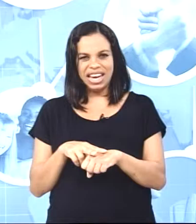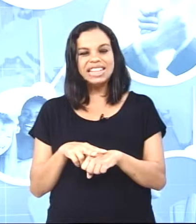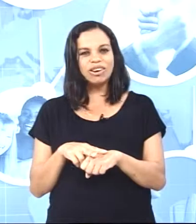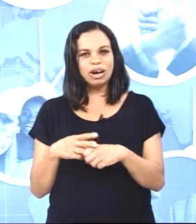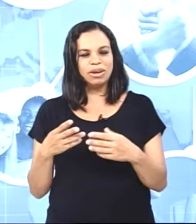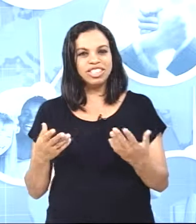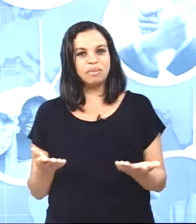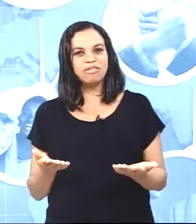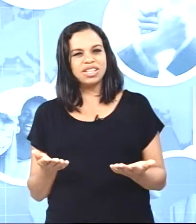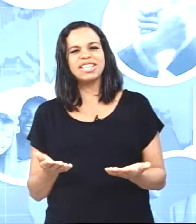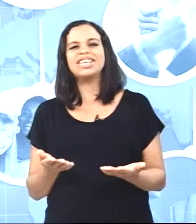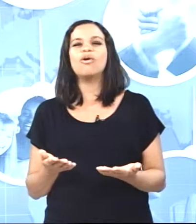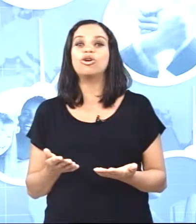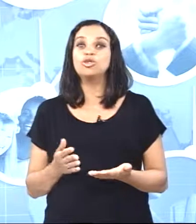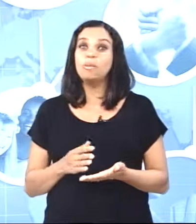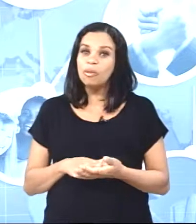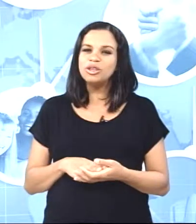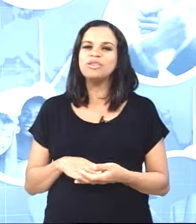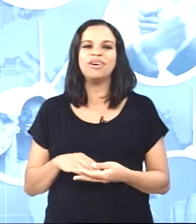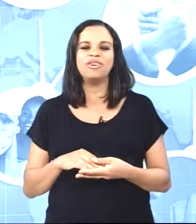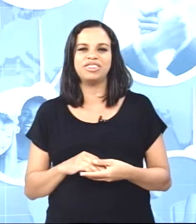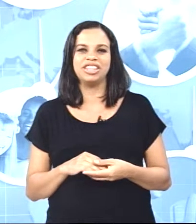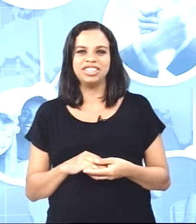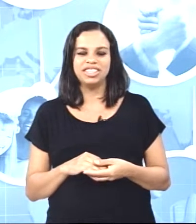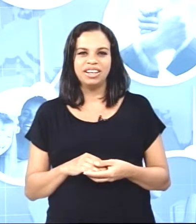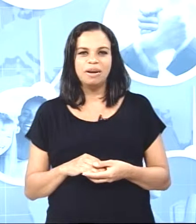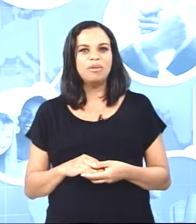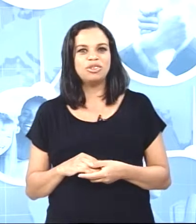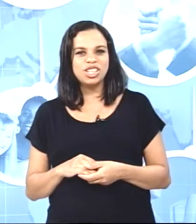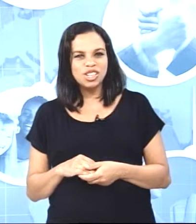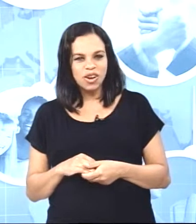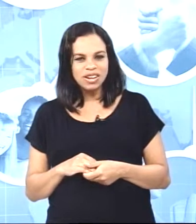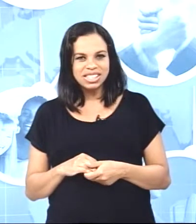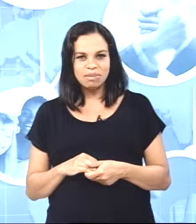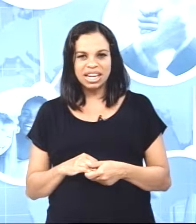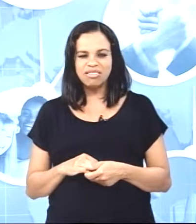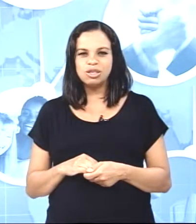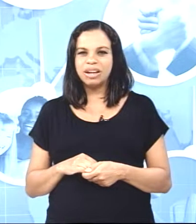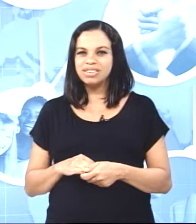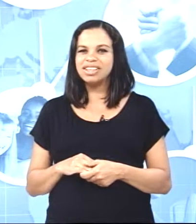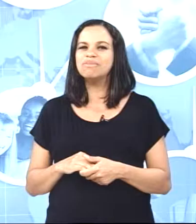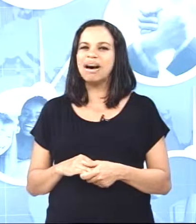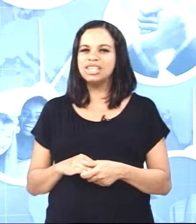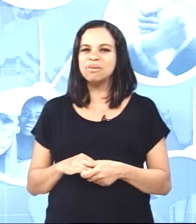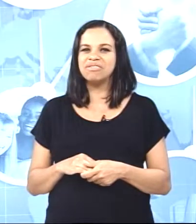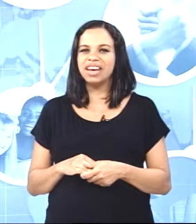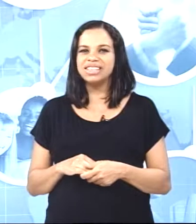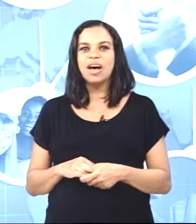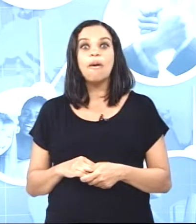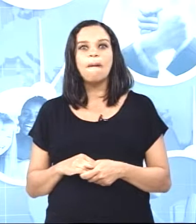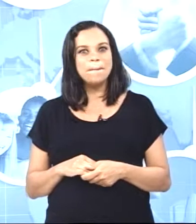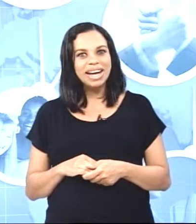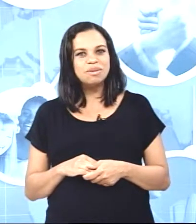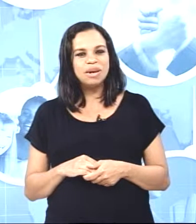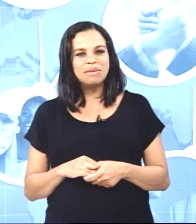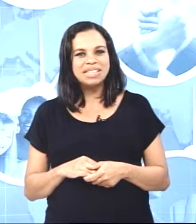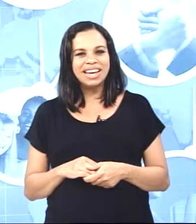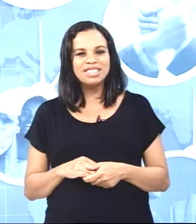Então, acabei de dizer para vocês que eu gosto muito da cor verde. Por hoje é só. Semana que vem espero vocês mais uma vez com mais um programa de Sinais no